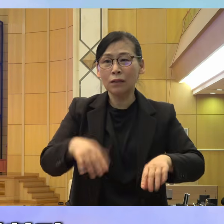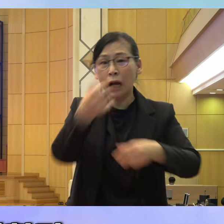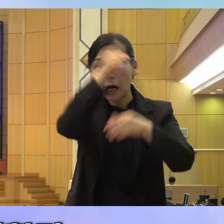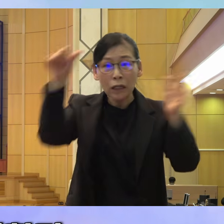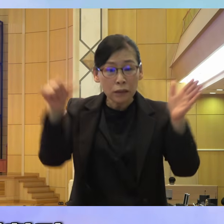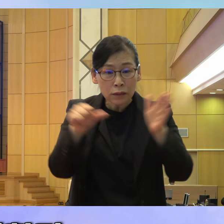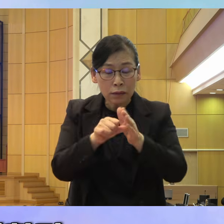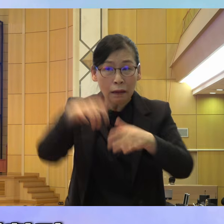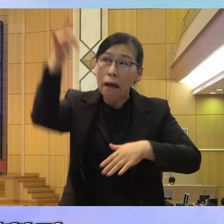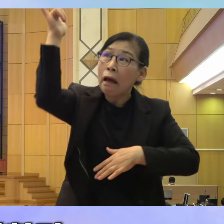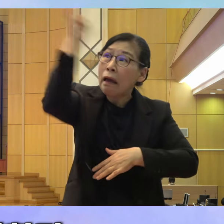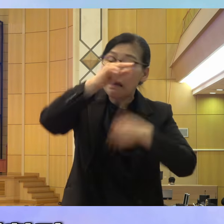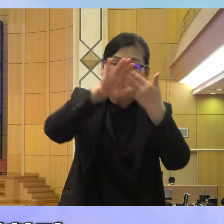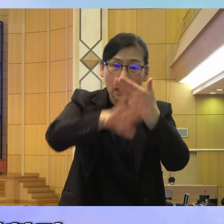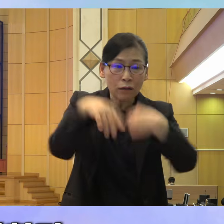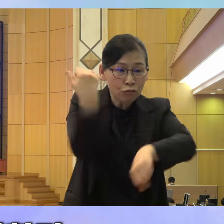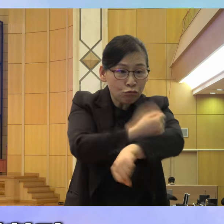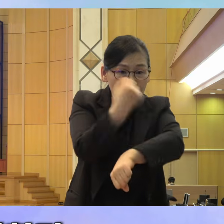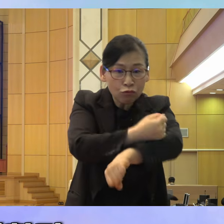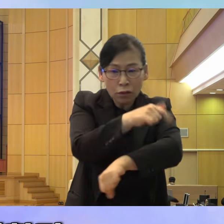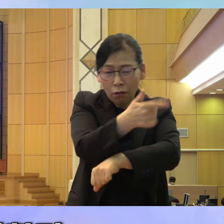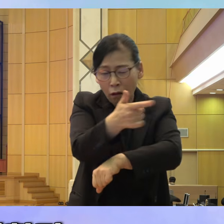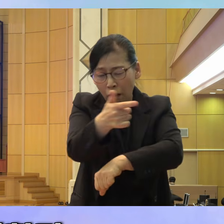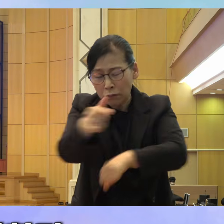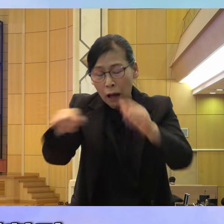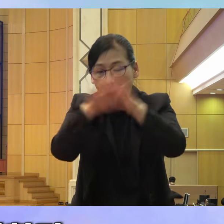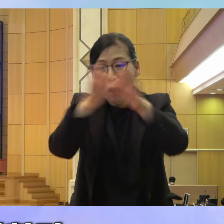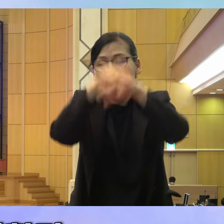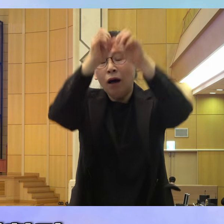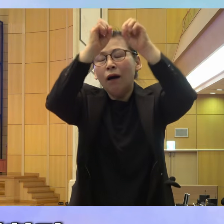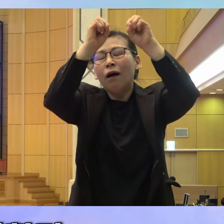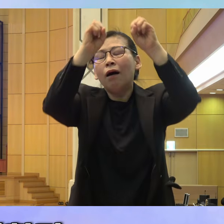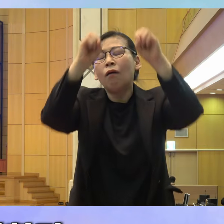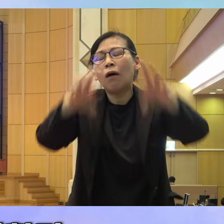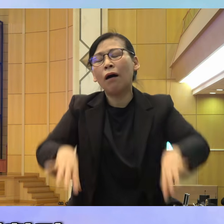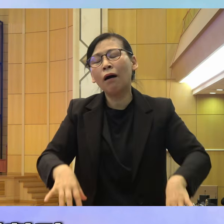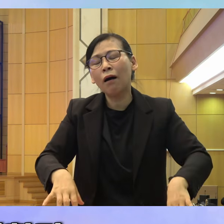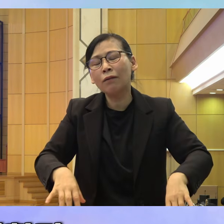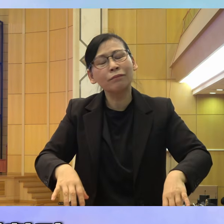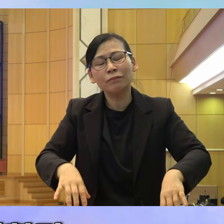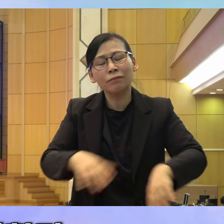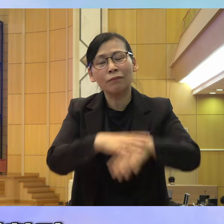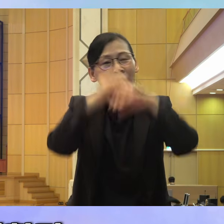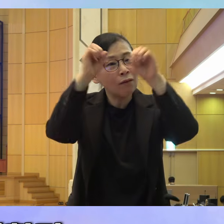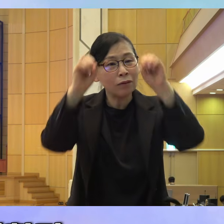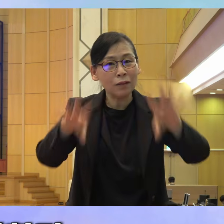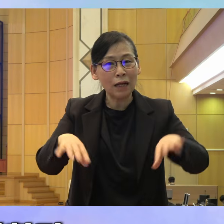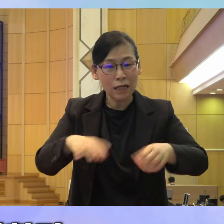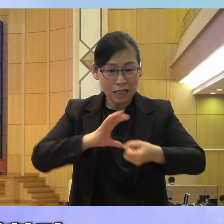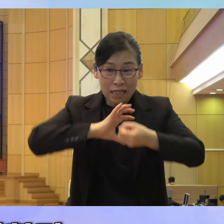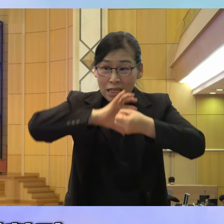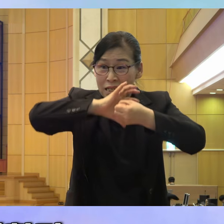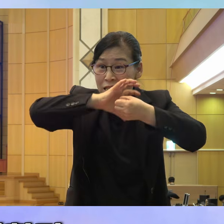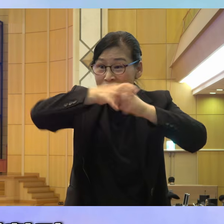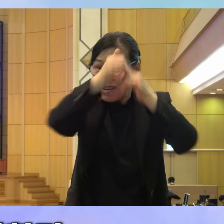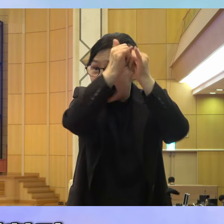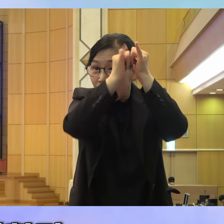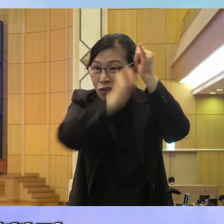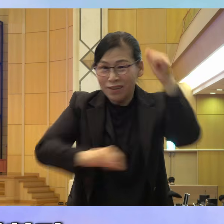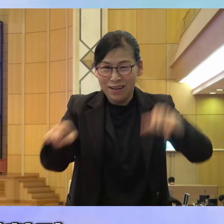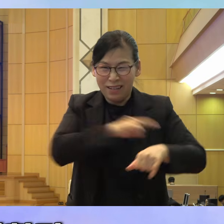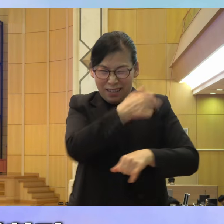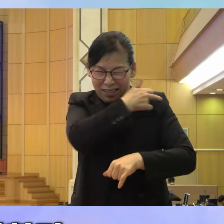헛되도다. 해 아래서 수고한 것이 다 헛되도다. 인류 역사에